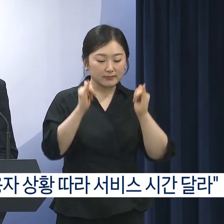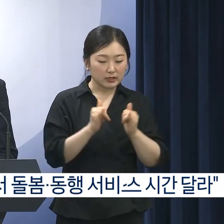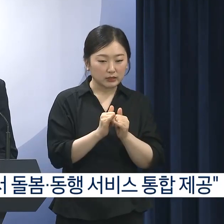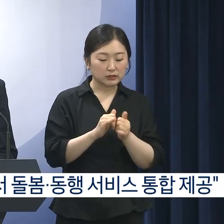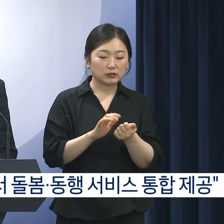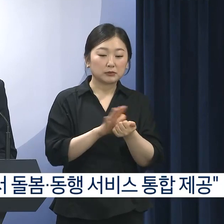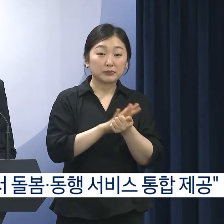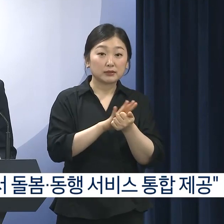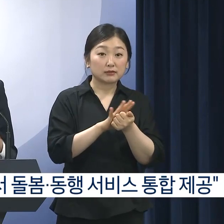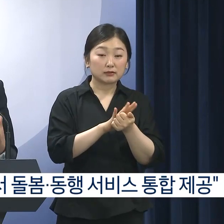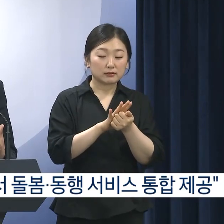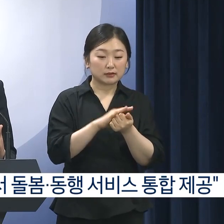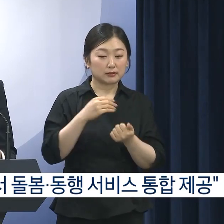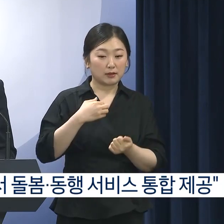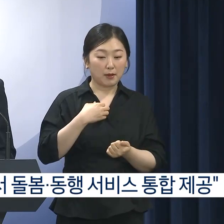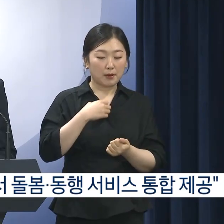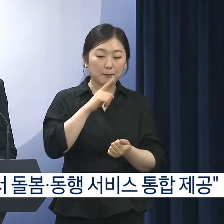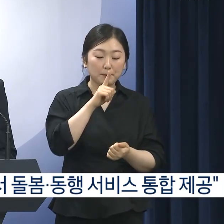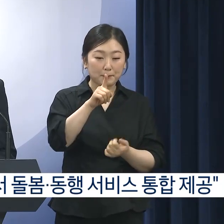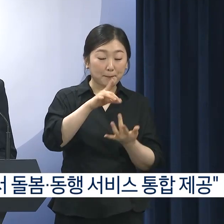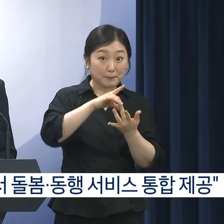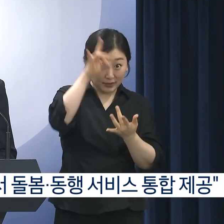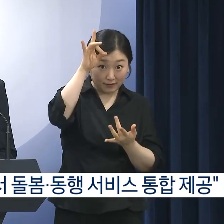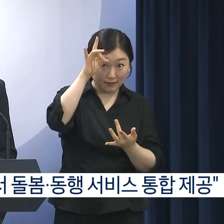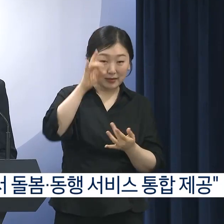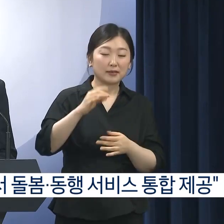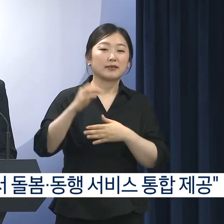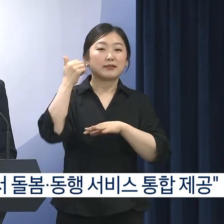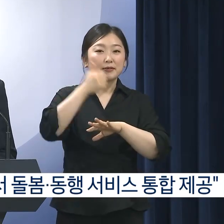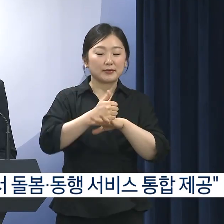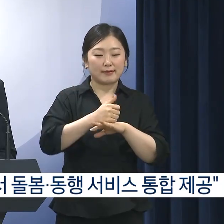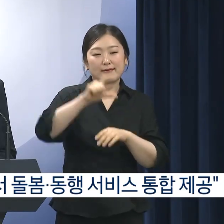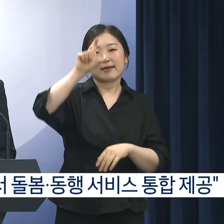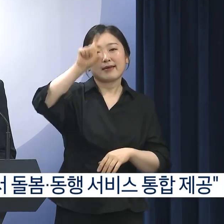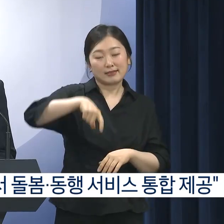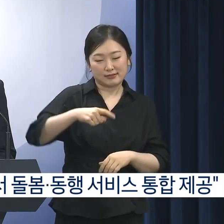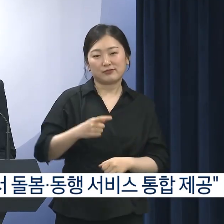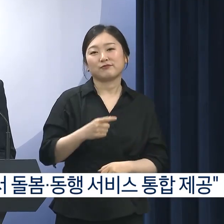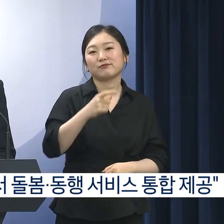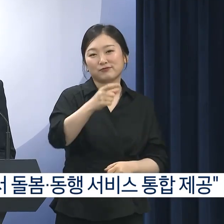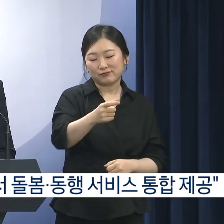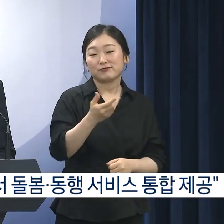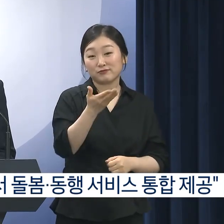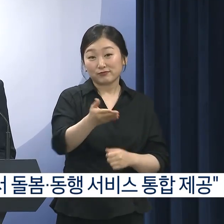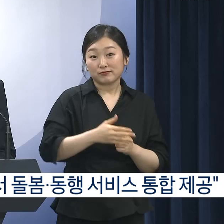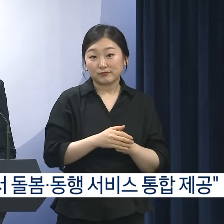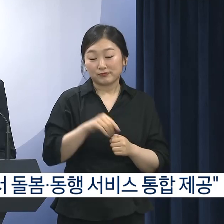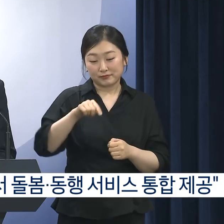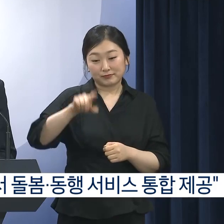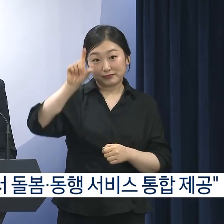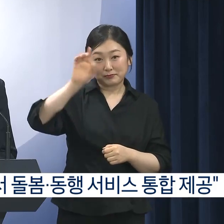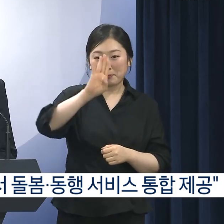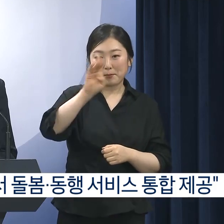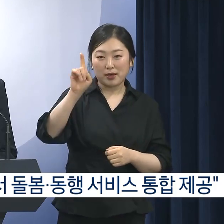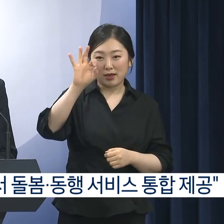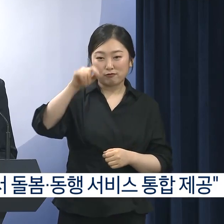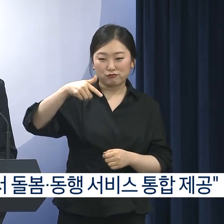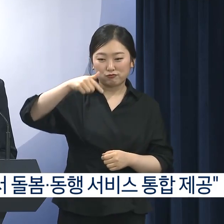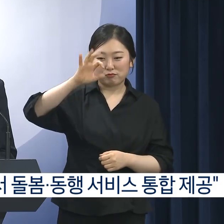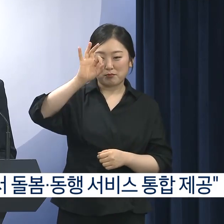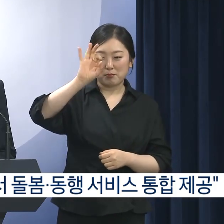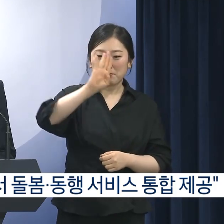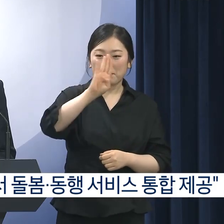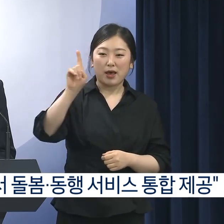대상자로 선정된 분께서는 일상 돌봄 바우처를 제공토록 하겠습니다. 바우처로 지역 내